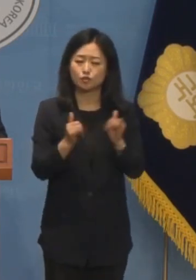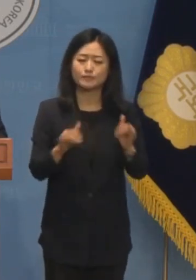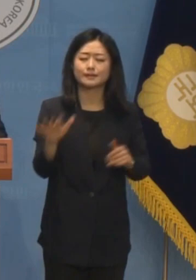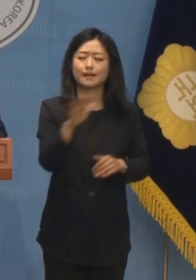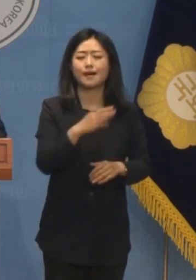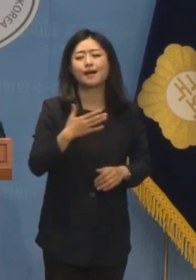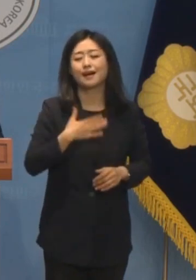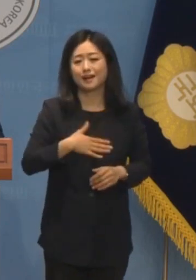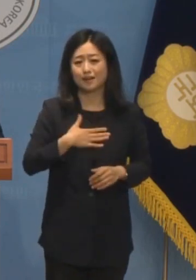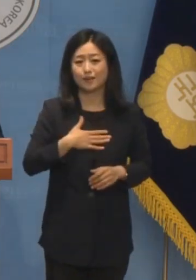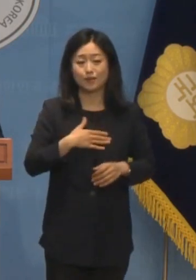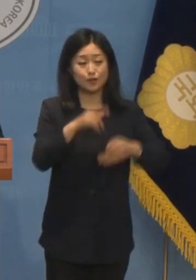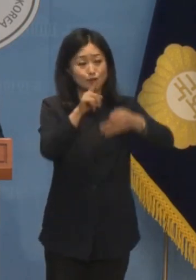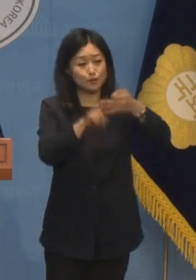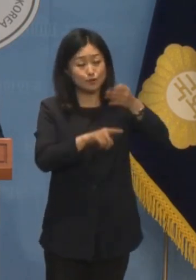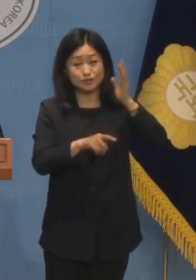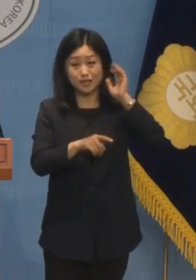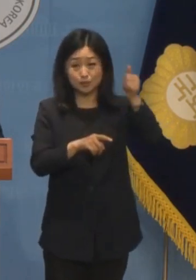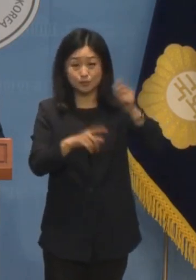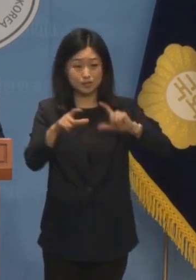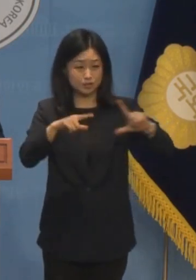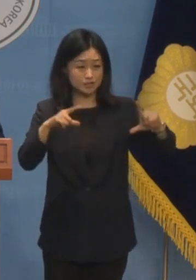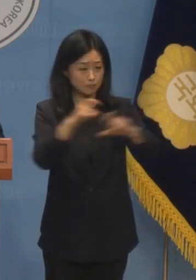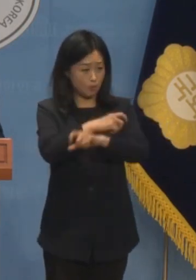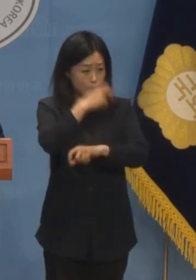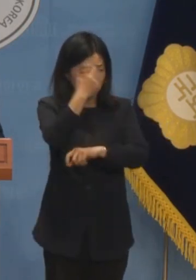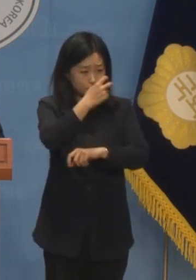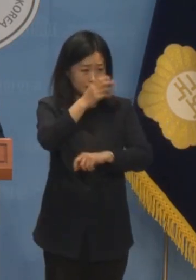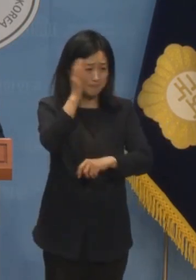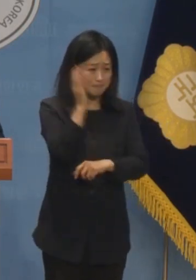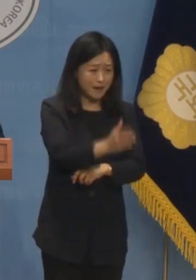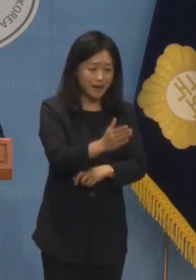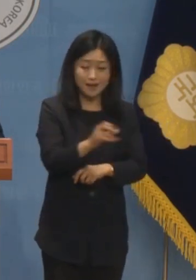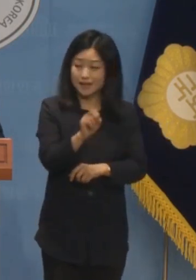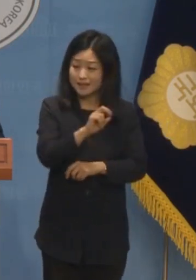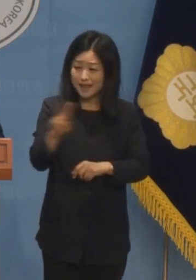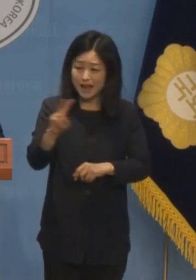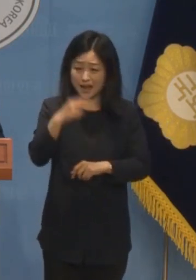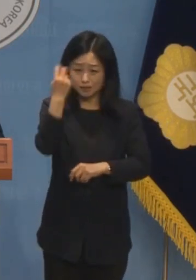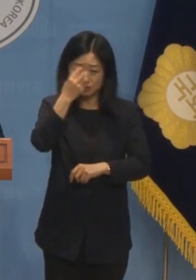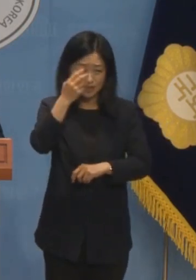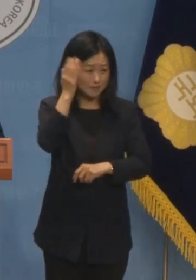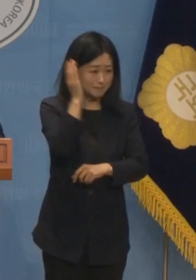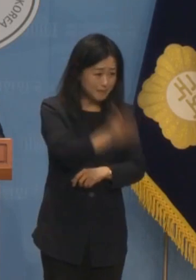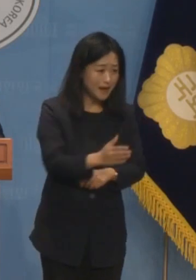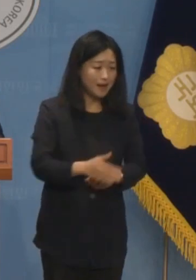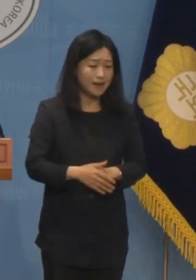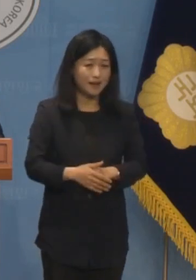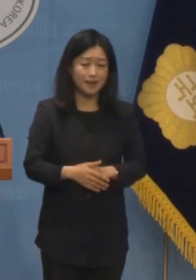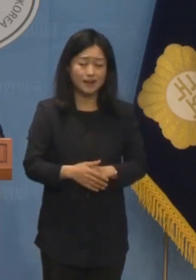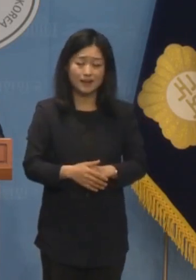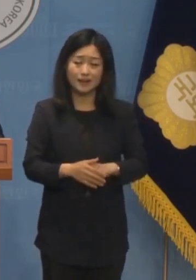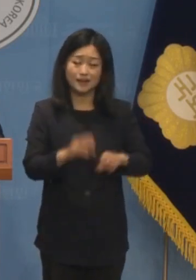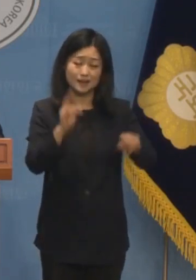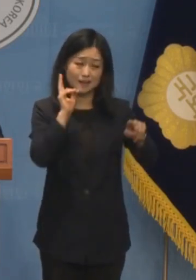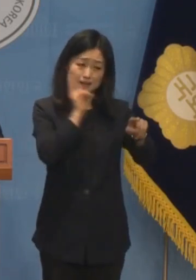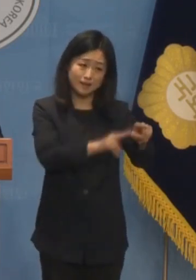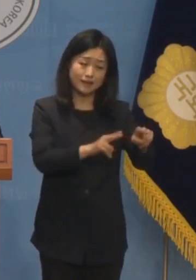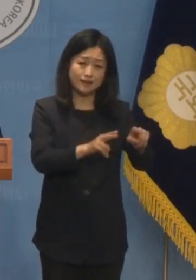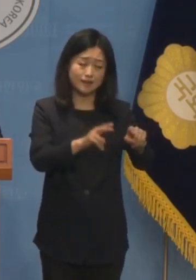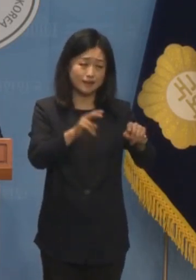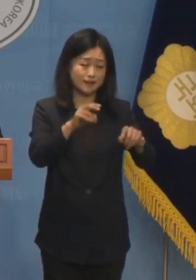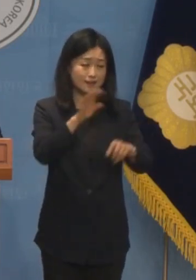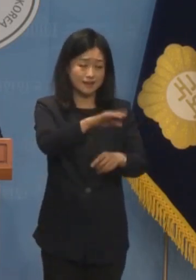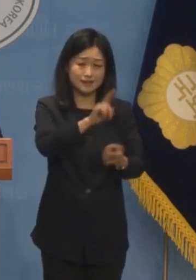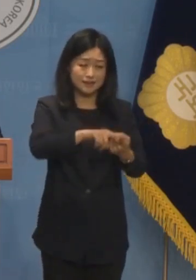윤석열 대통령은 정치 보복 수사, 야당 탄압 수사로 국정 실패를 가리려는 비열한 정치를 멈추십시오.